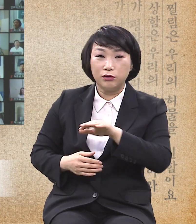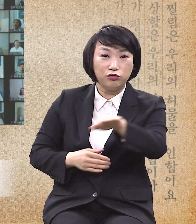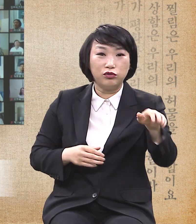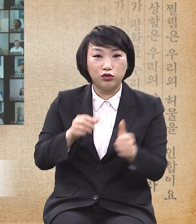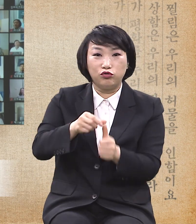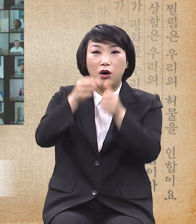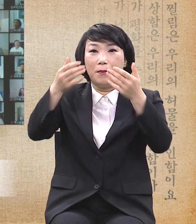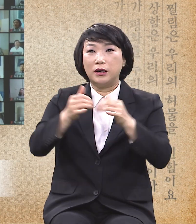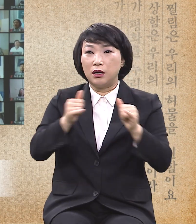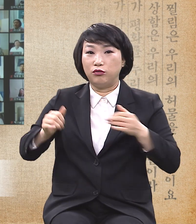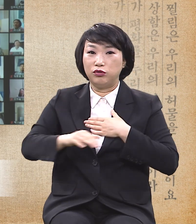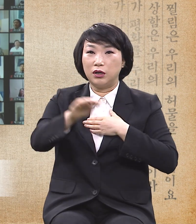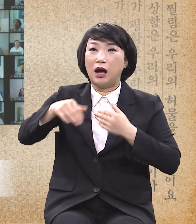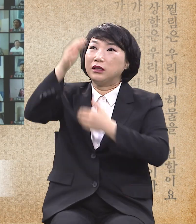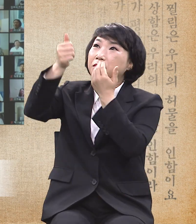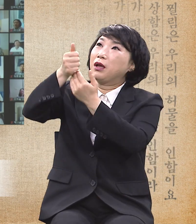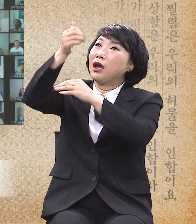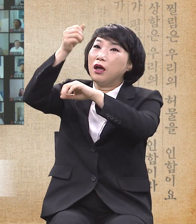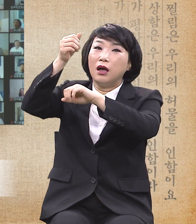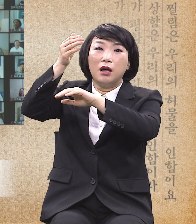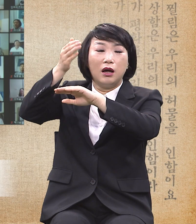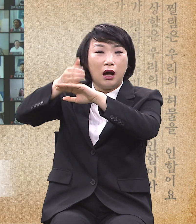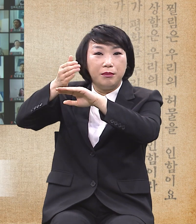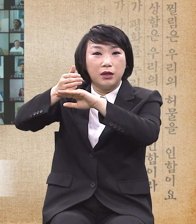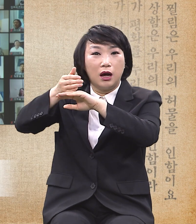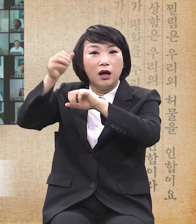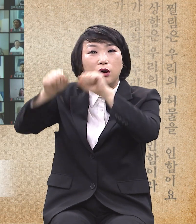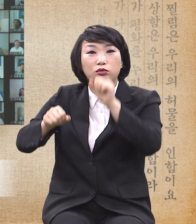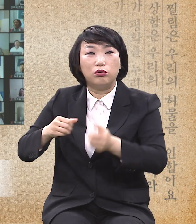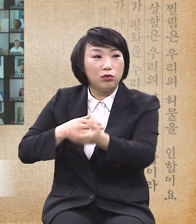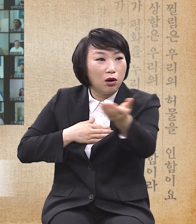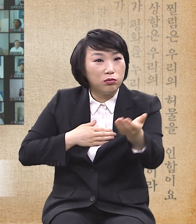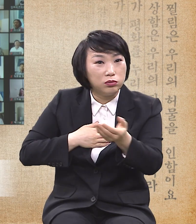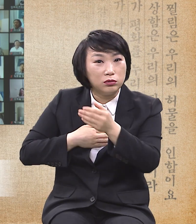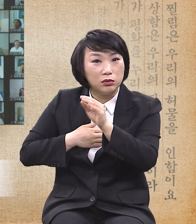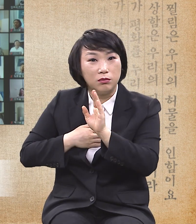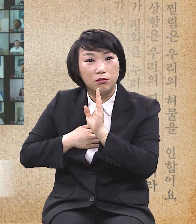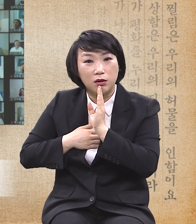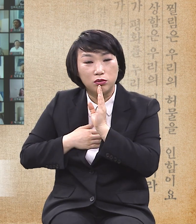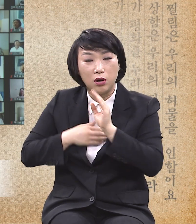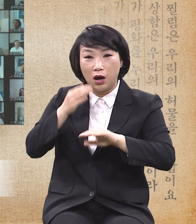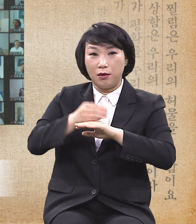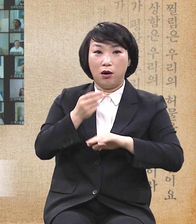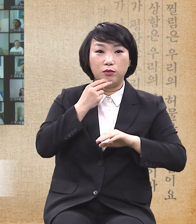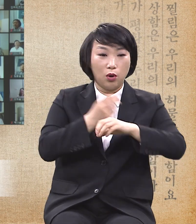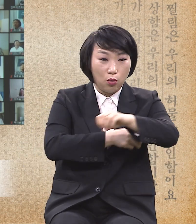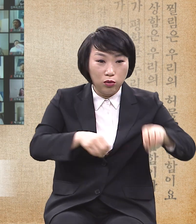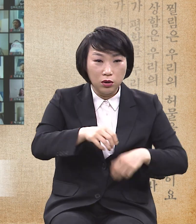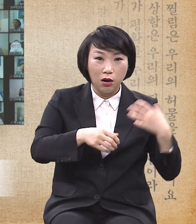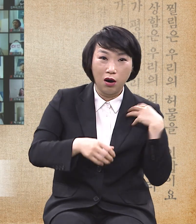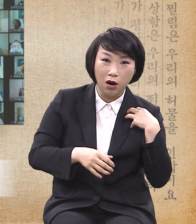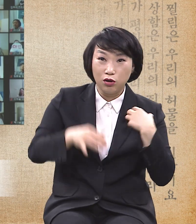향한 행동이 감사 않는 것이 부담되고